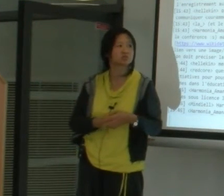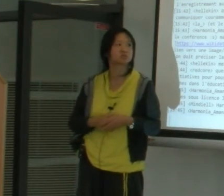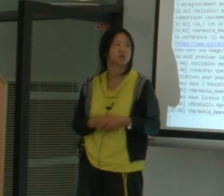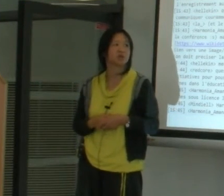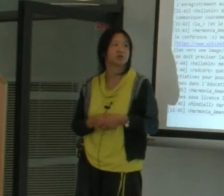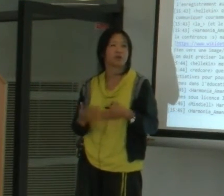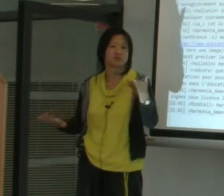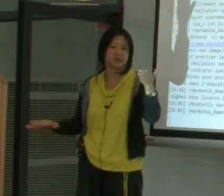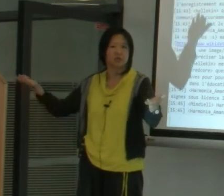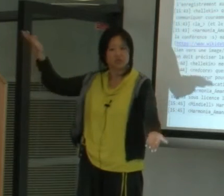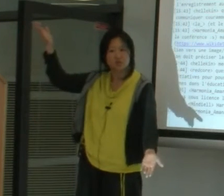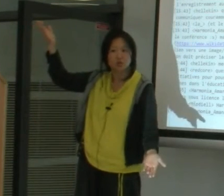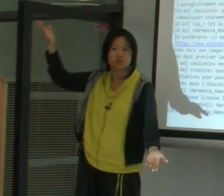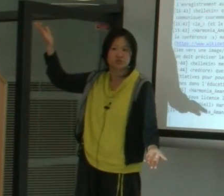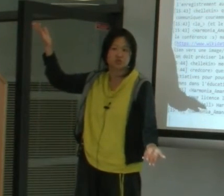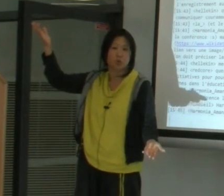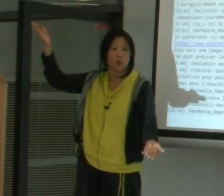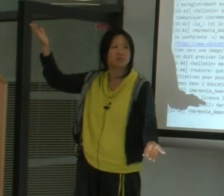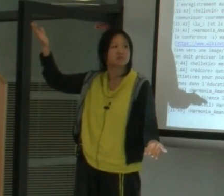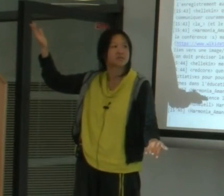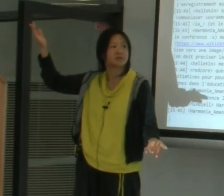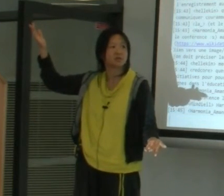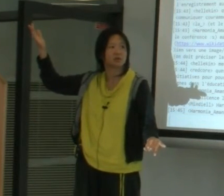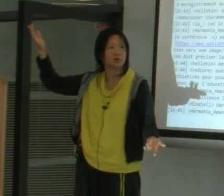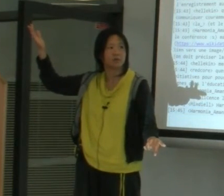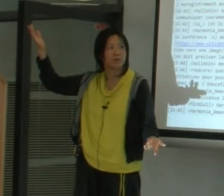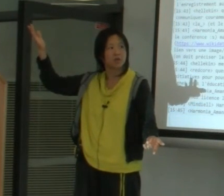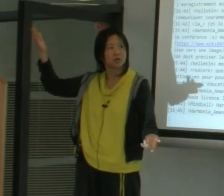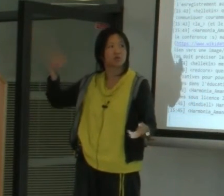l'éducation. Voilà, ça crée aussi ce problème, c'est-à-dire